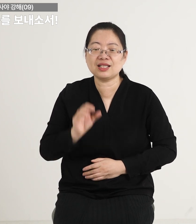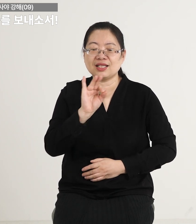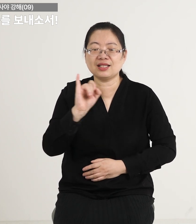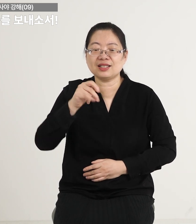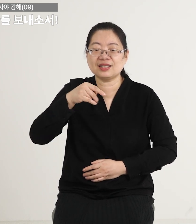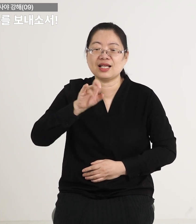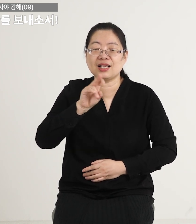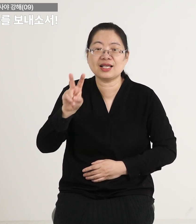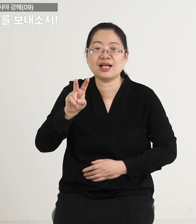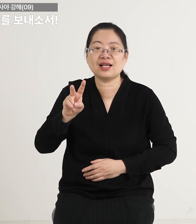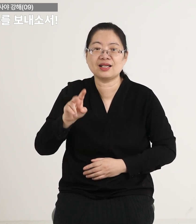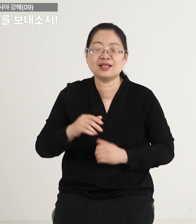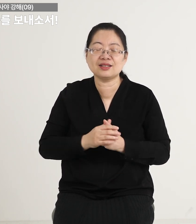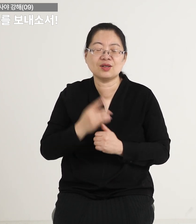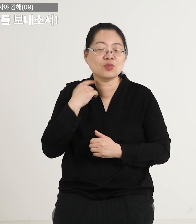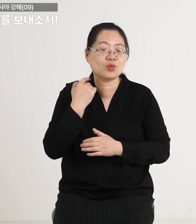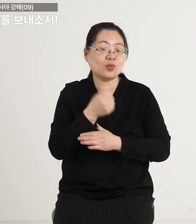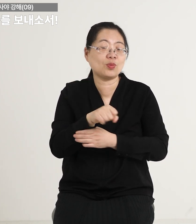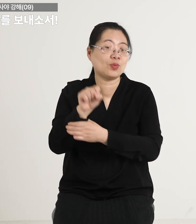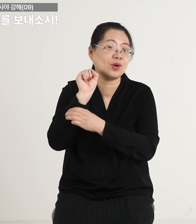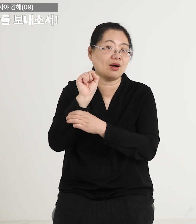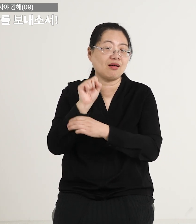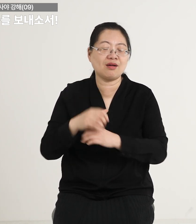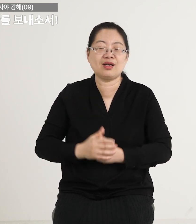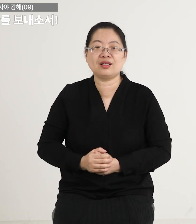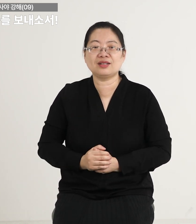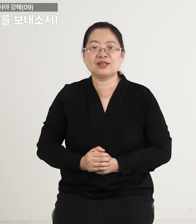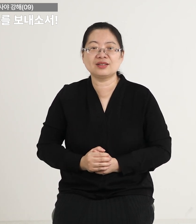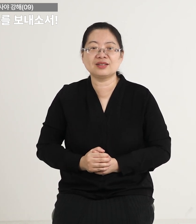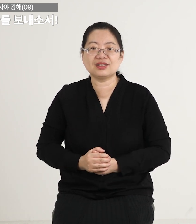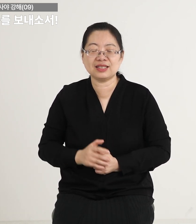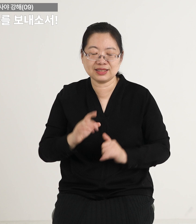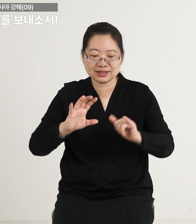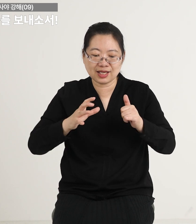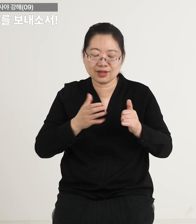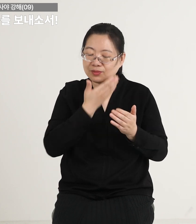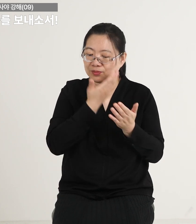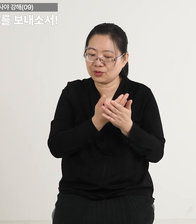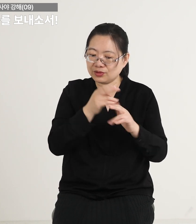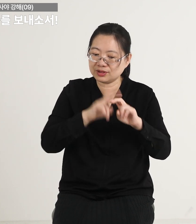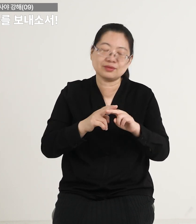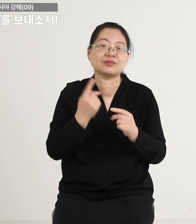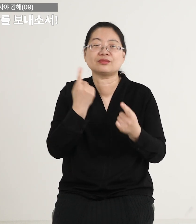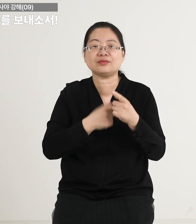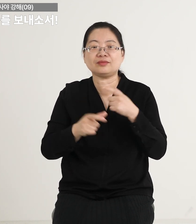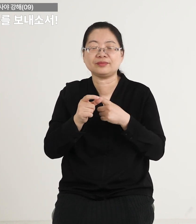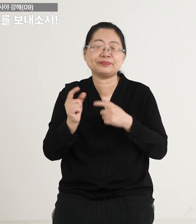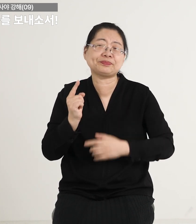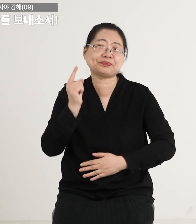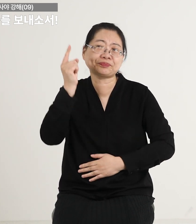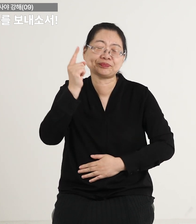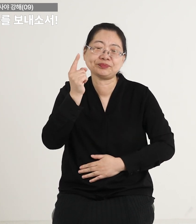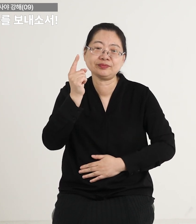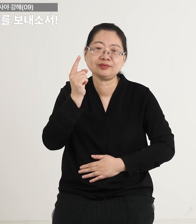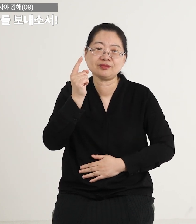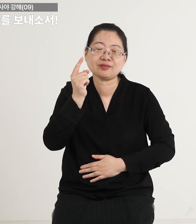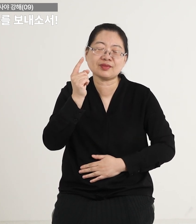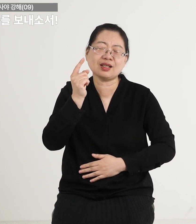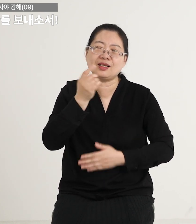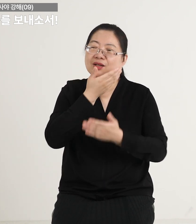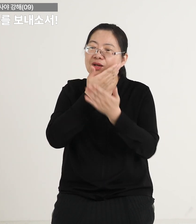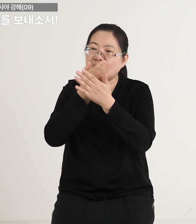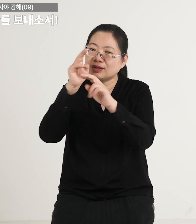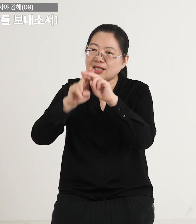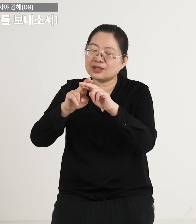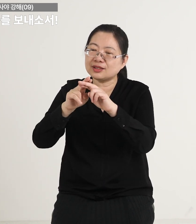이사야는 그제서야 고개를 들어 이 땅의 보좌보다 더 높이 들린 보좌를 보게